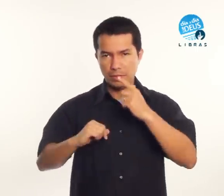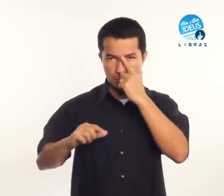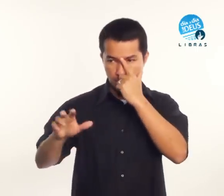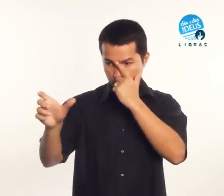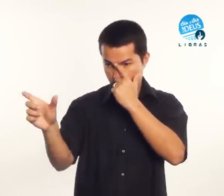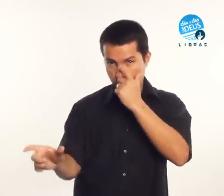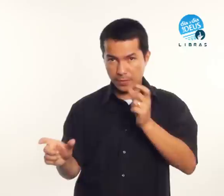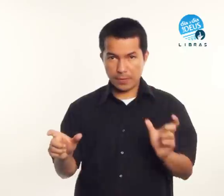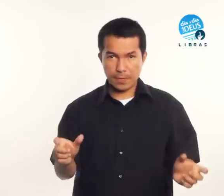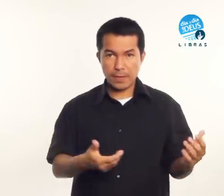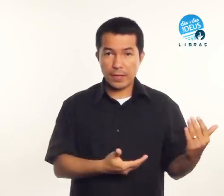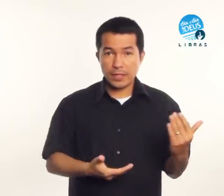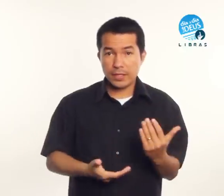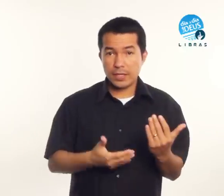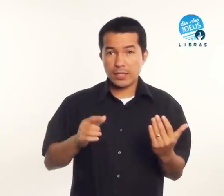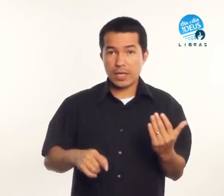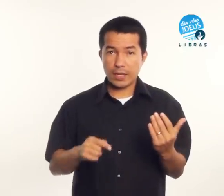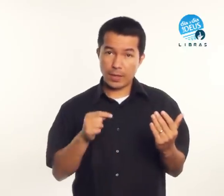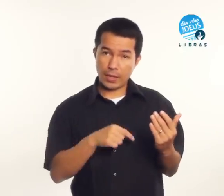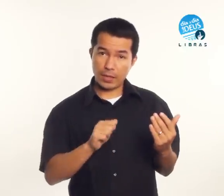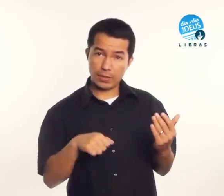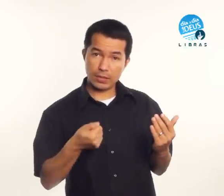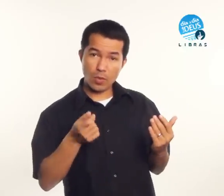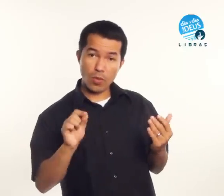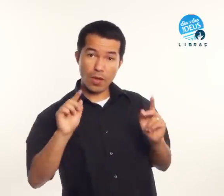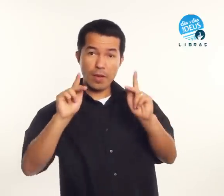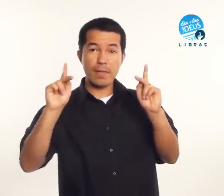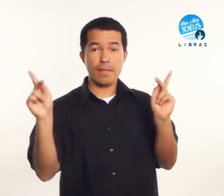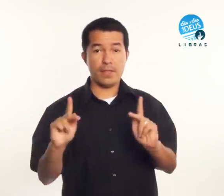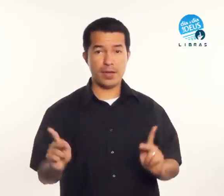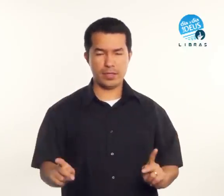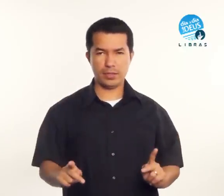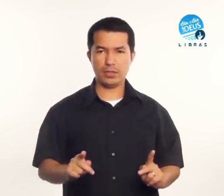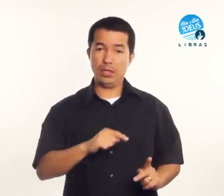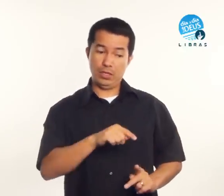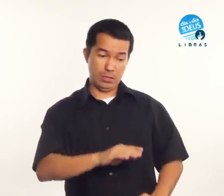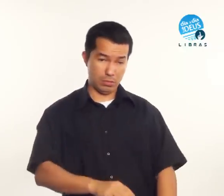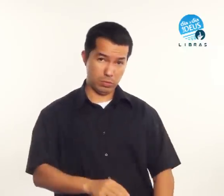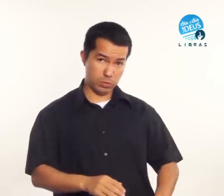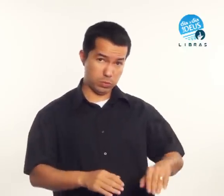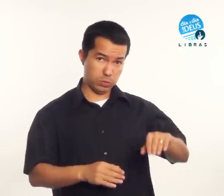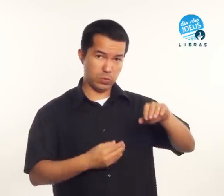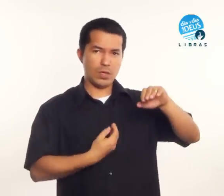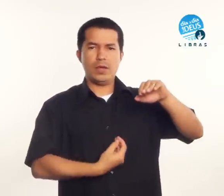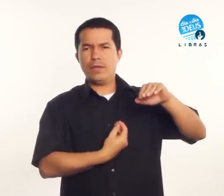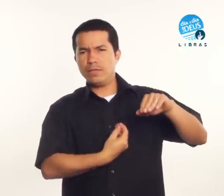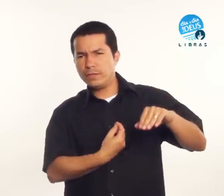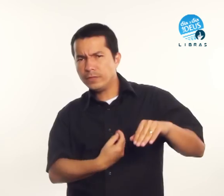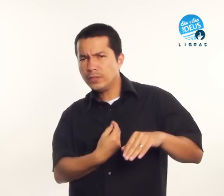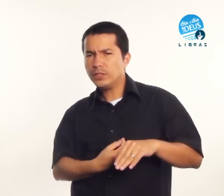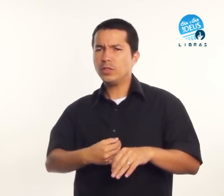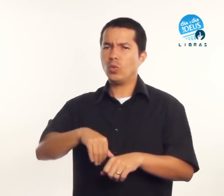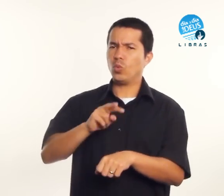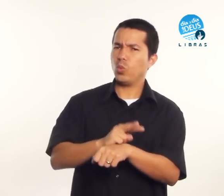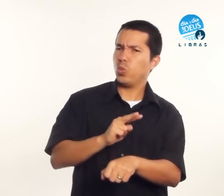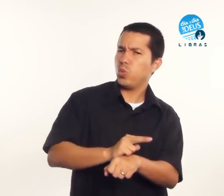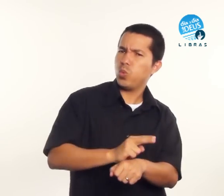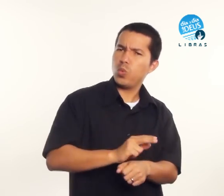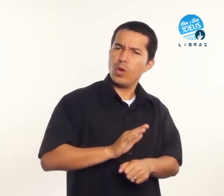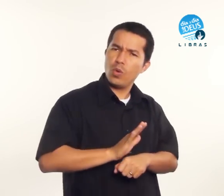criança da paz. E enquanto vivesse aquela criança, enquanto ela fosse bem cuidada, havia paz entre os